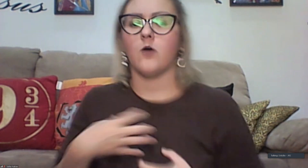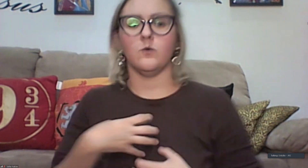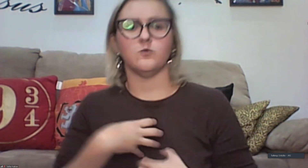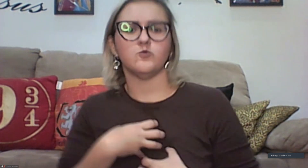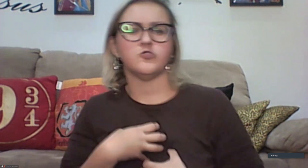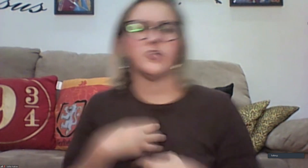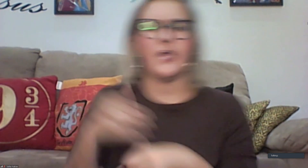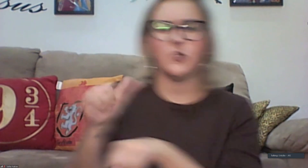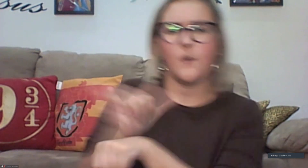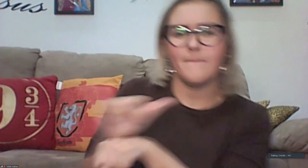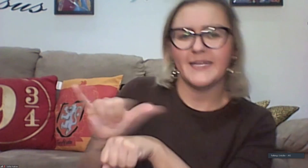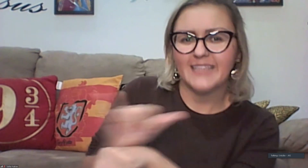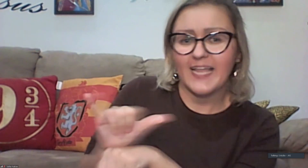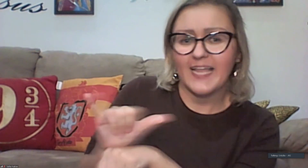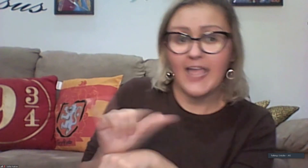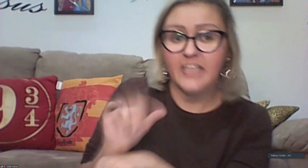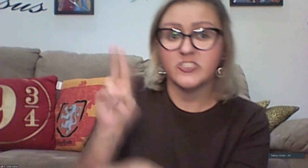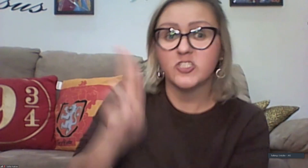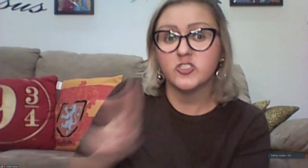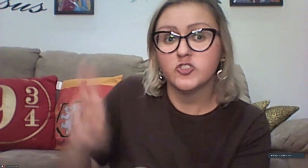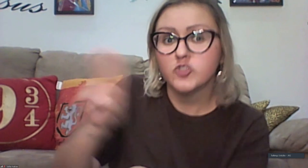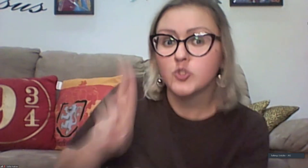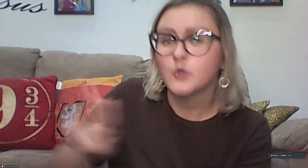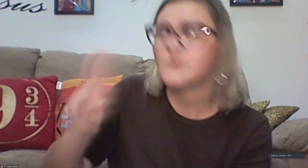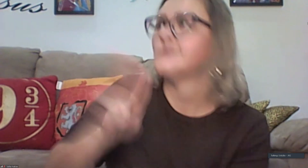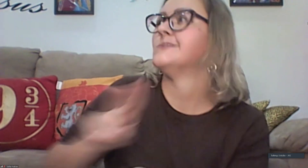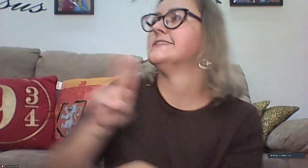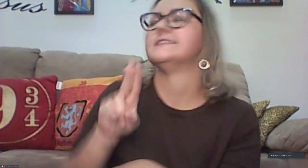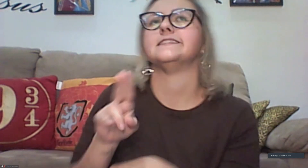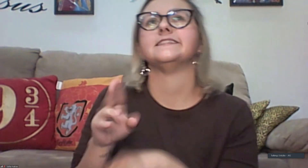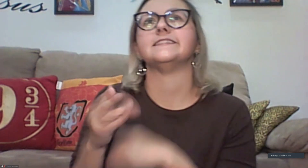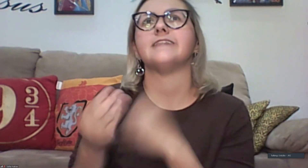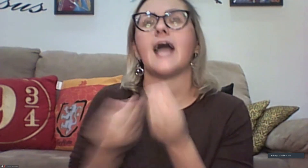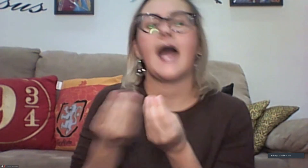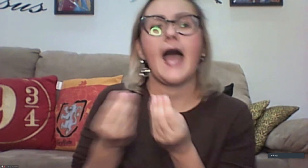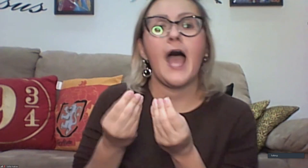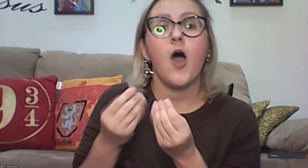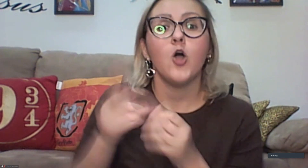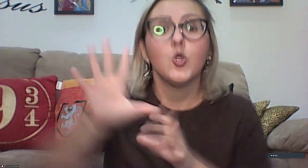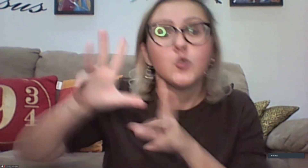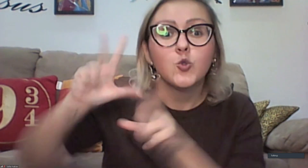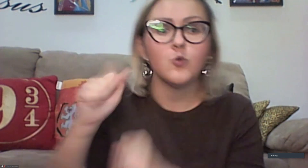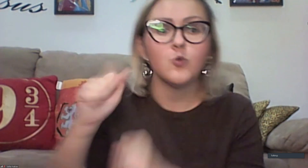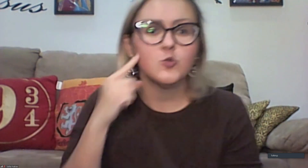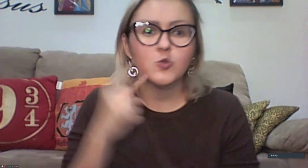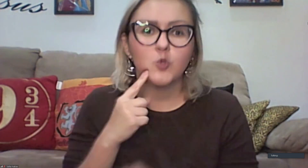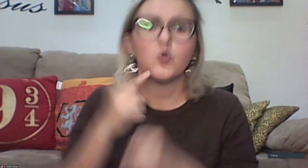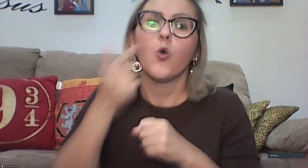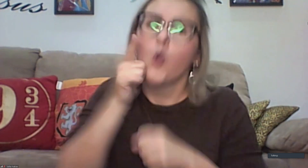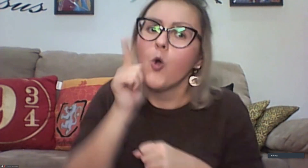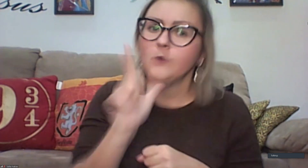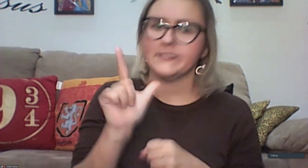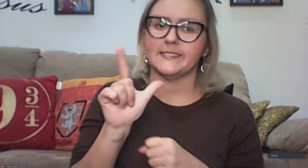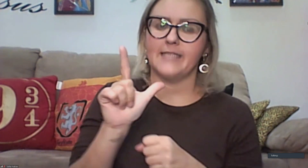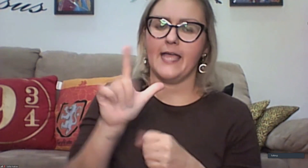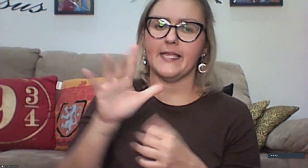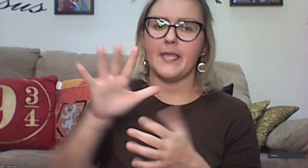essa estratégia, ela não é única. Você vai utilizá-la de todas as formas com o surdo. Sabe, é a questão